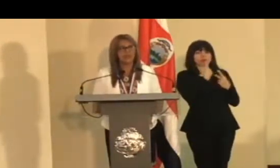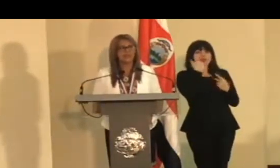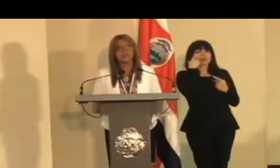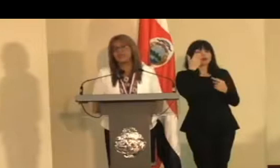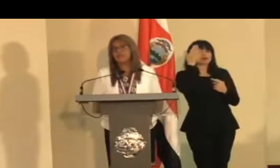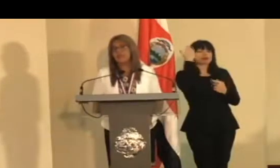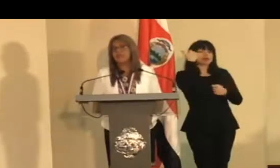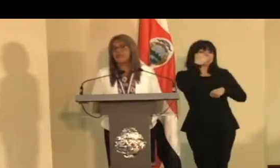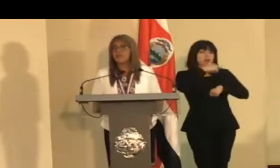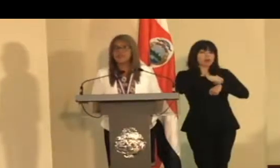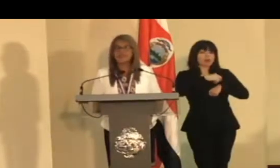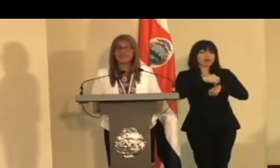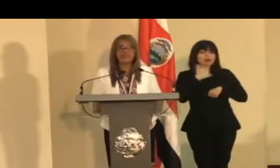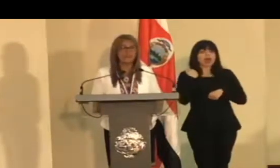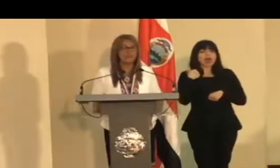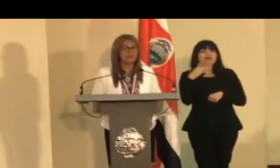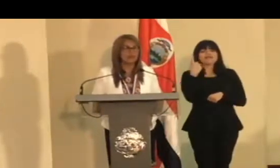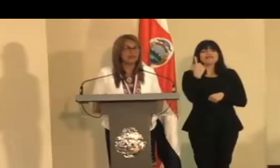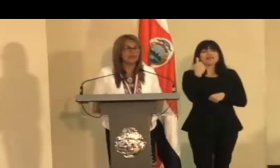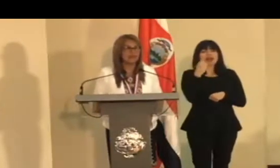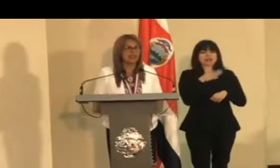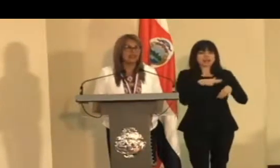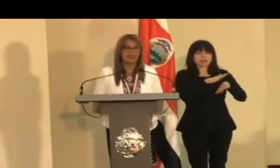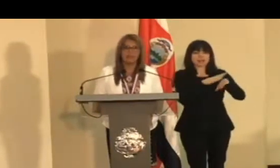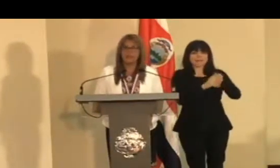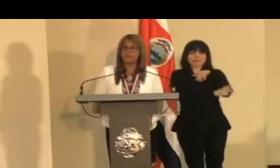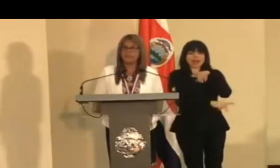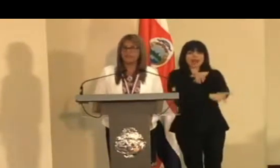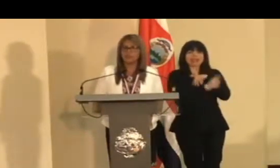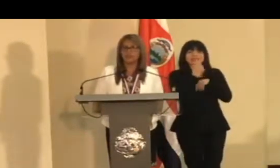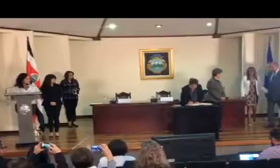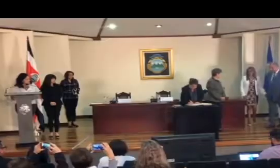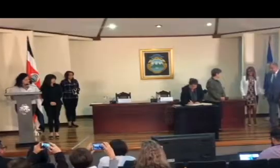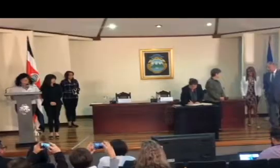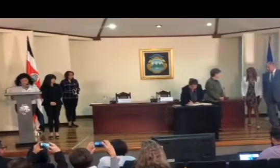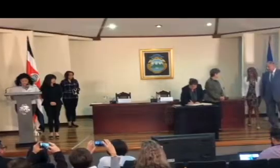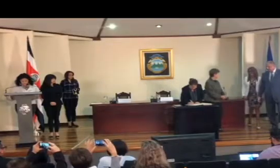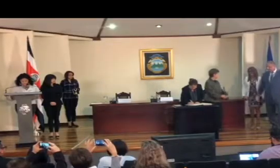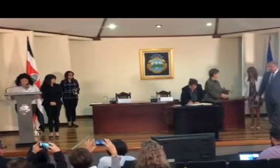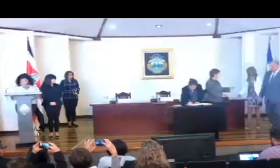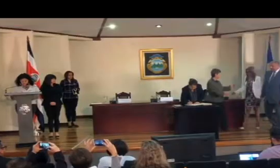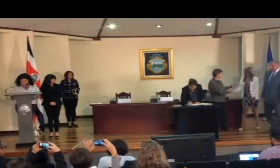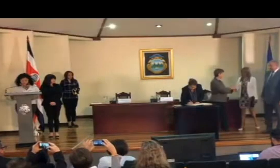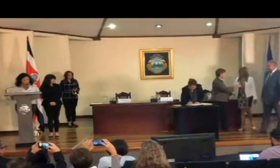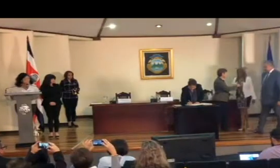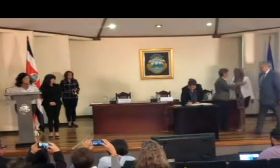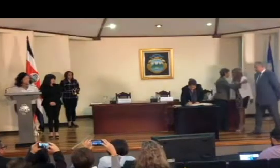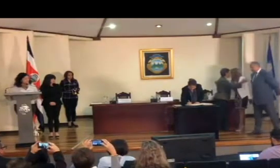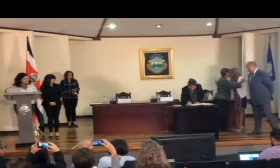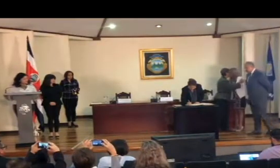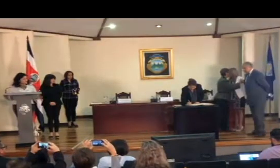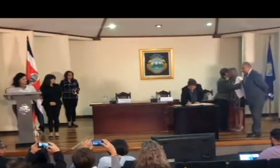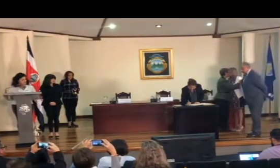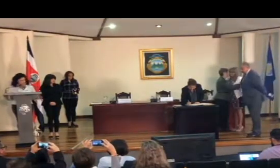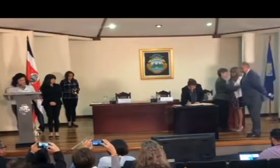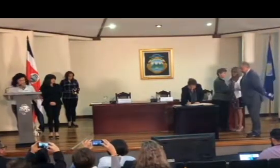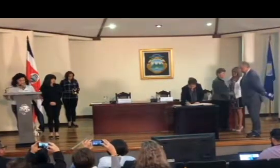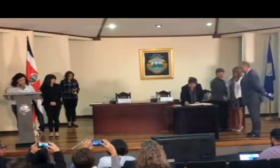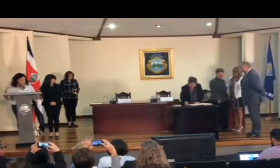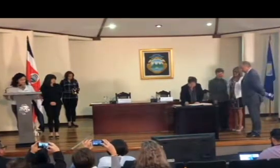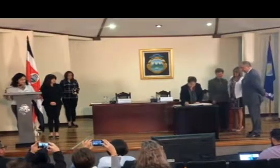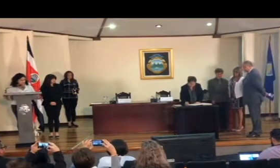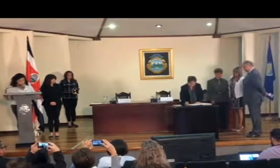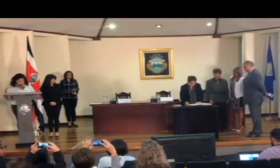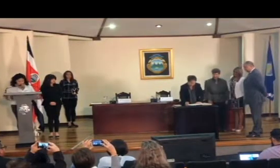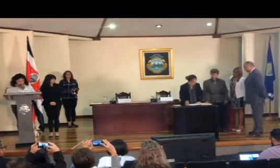ese entonces había un faltante en el país de maestros que fueran a trabajar en comunidades indígenas, porque por